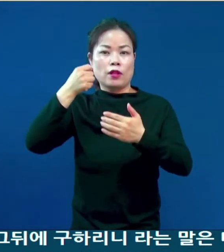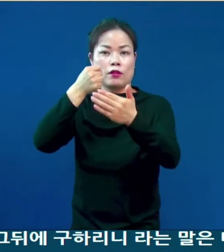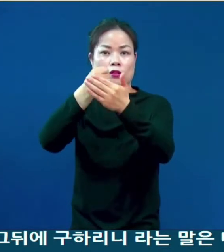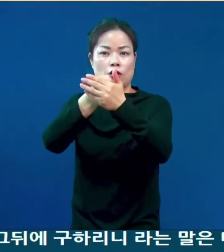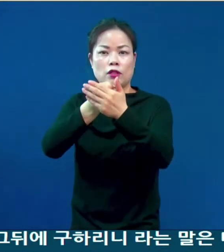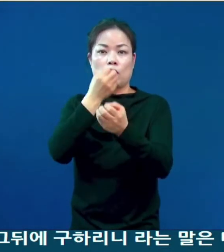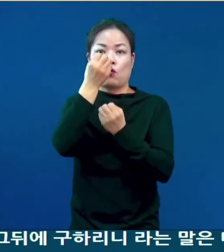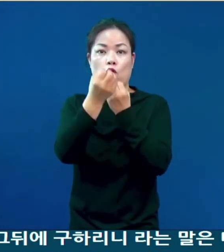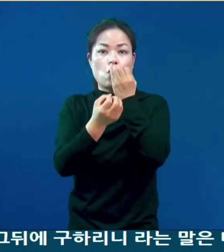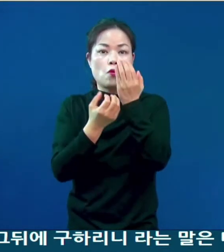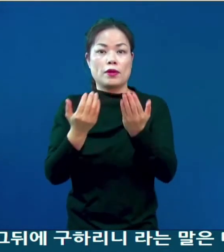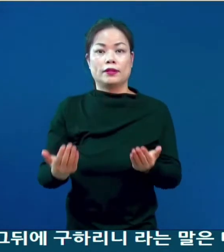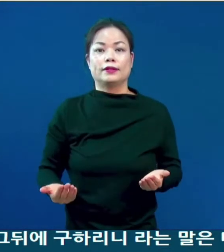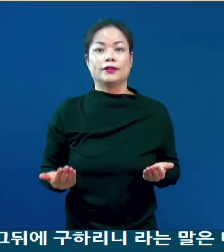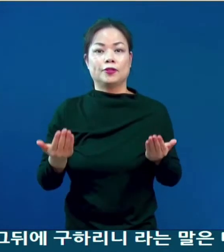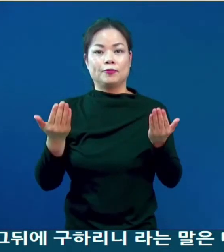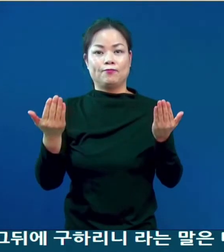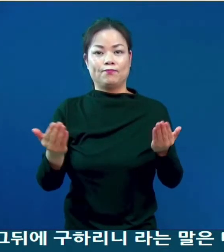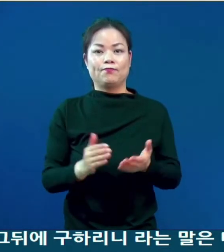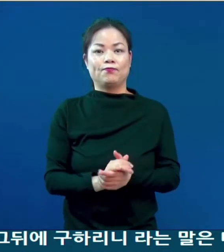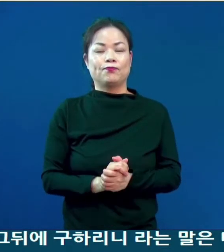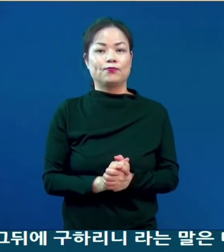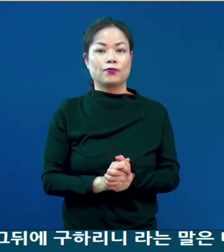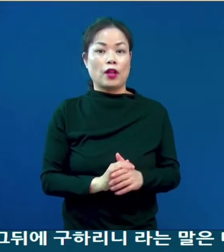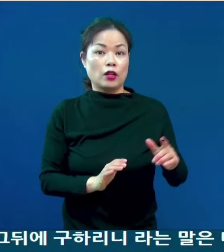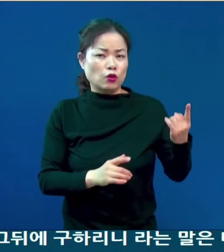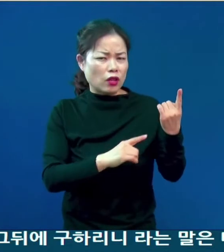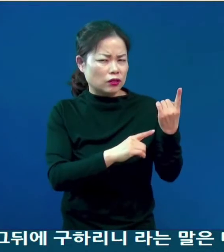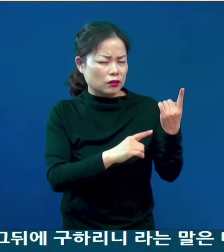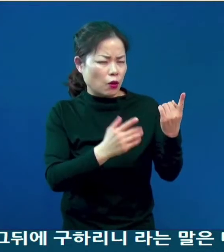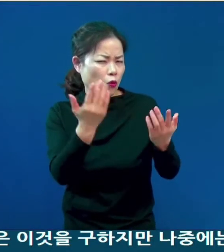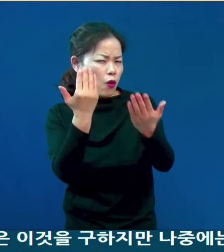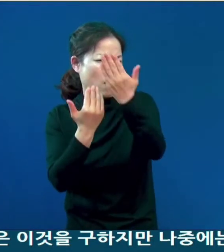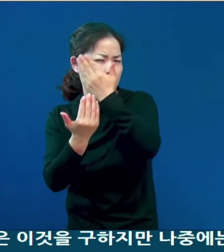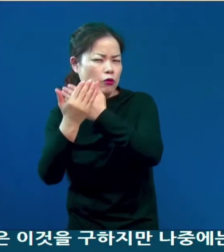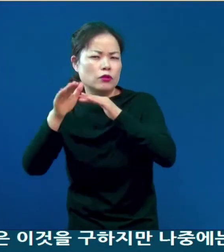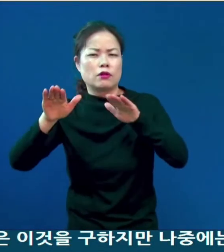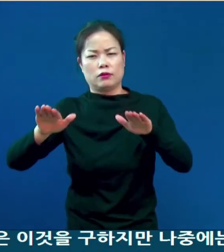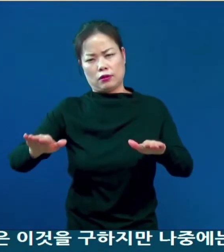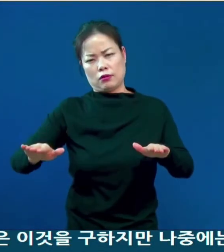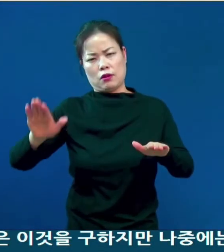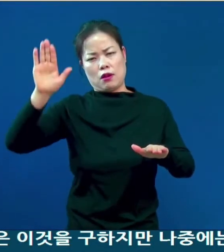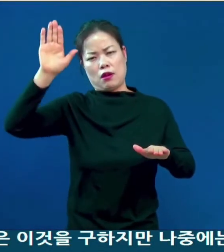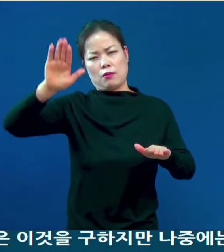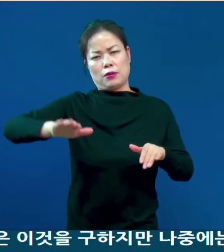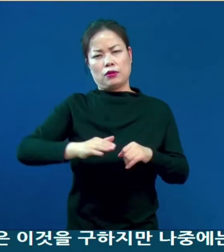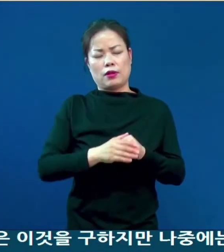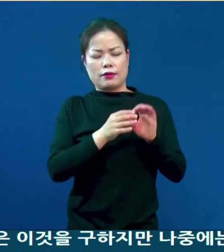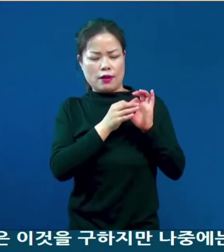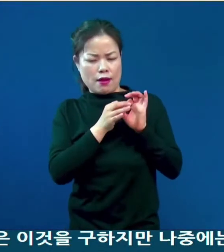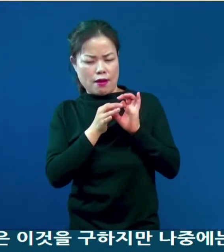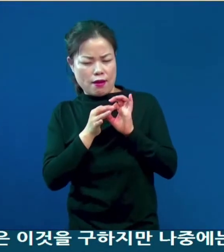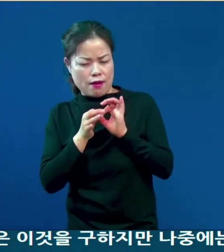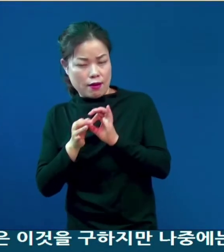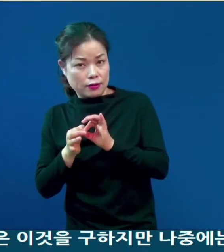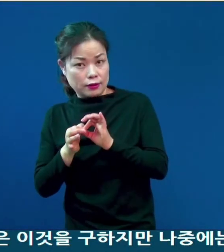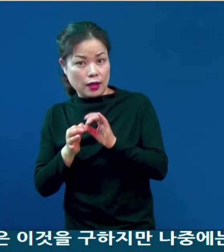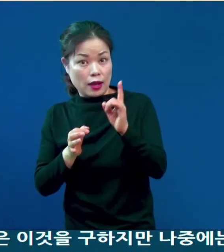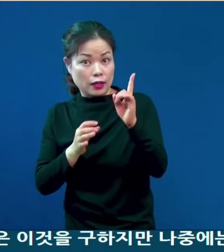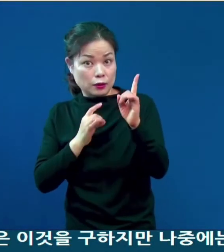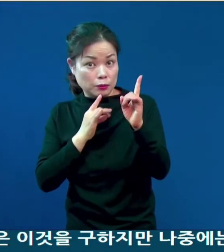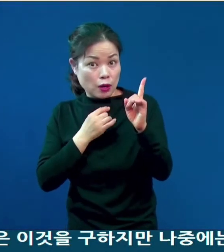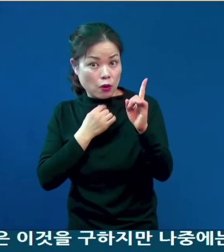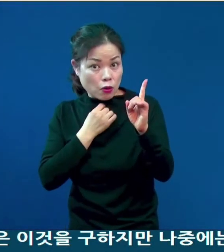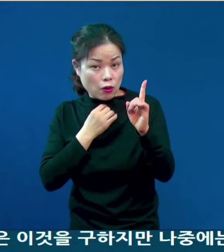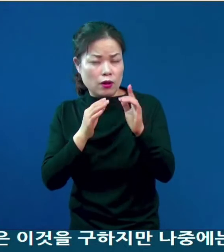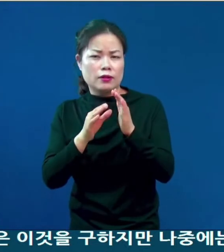결단의 고백을 올려드리고 있습니다. 다윗이 그토록 과거에도 현재에도 앞으로도 계속해서 한 가지만